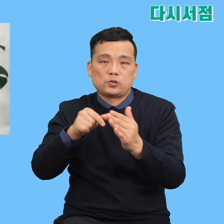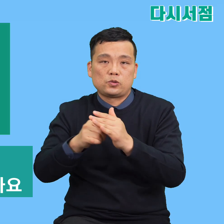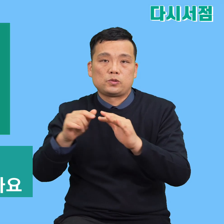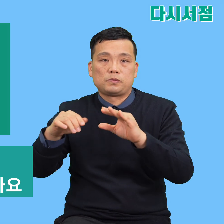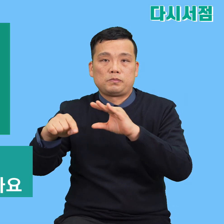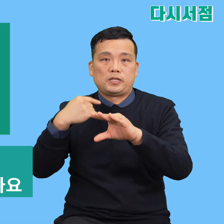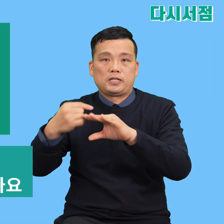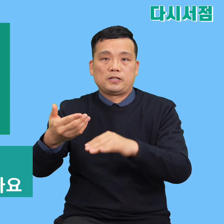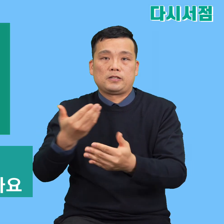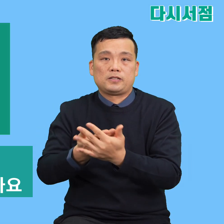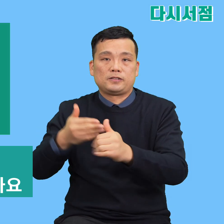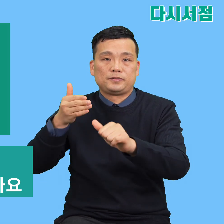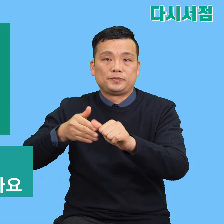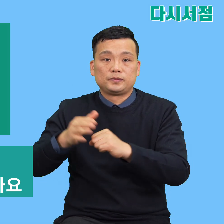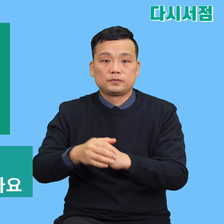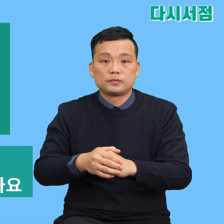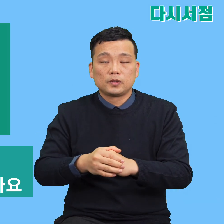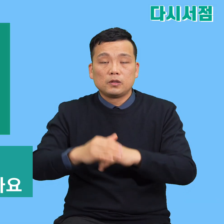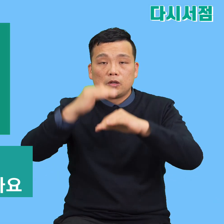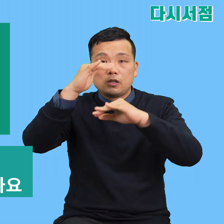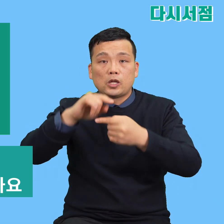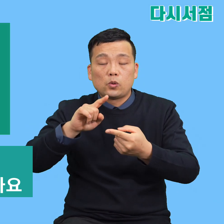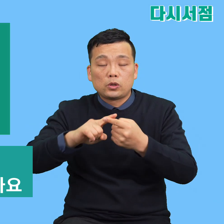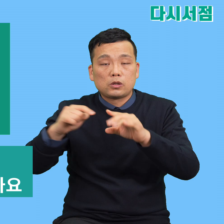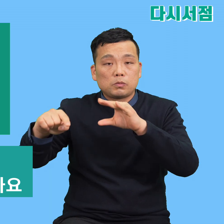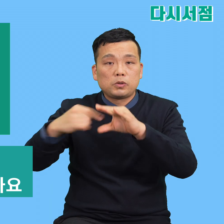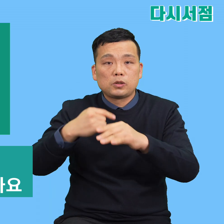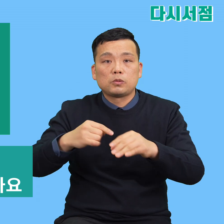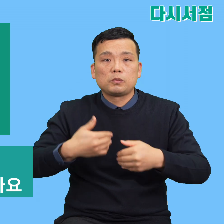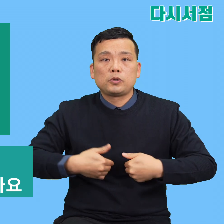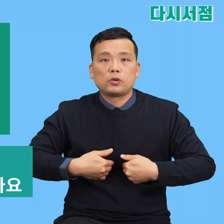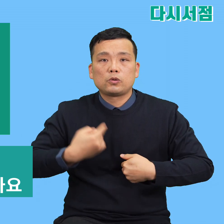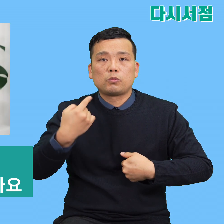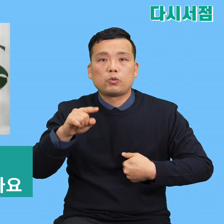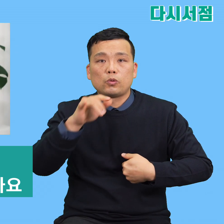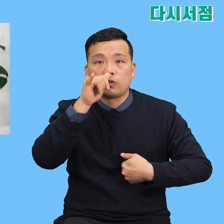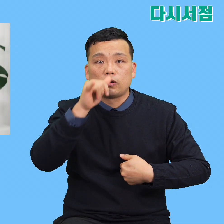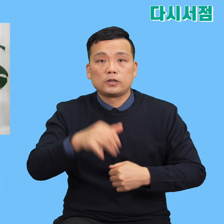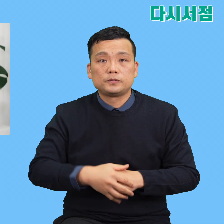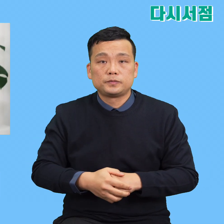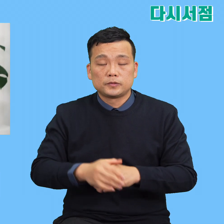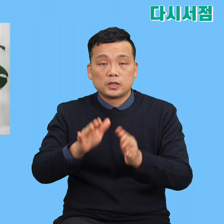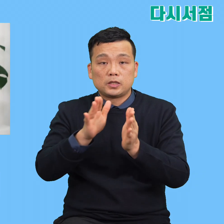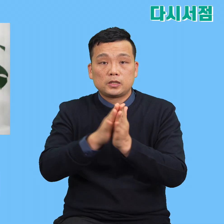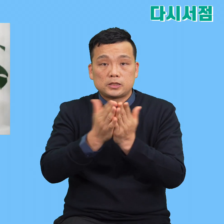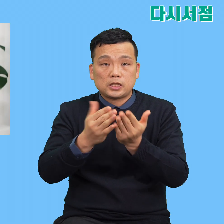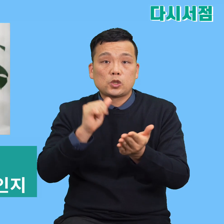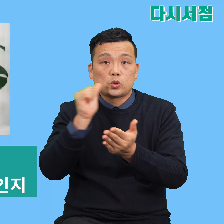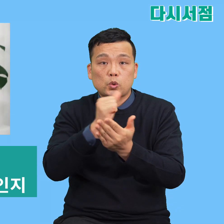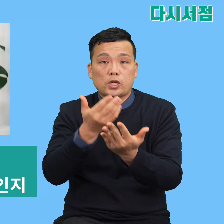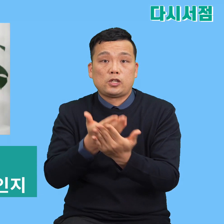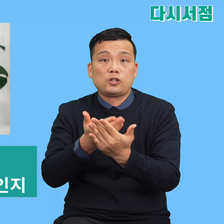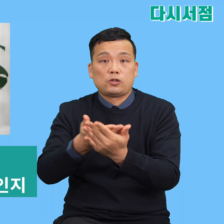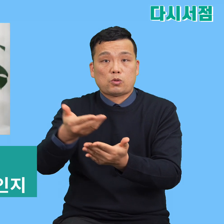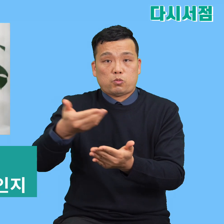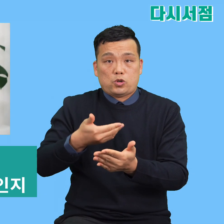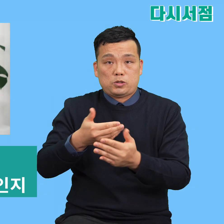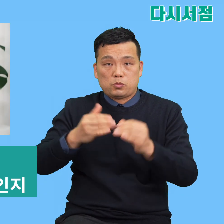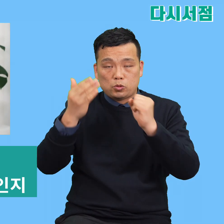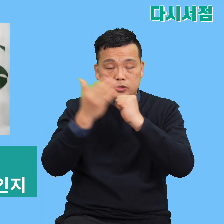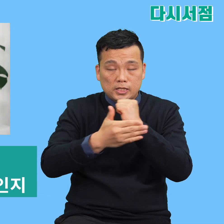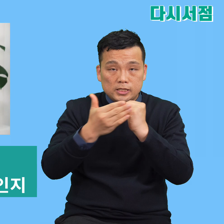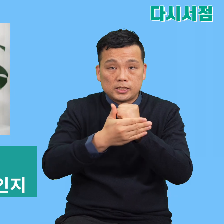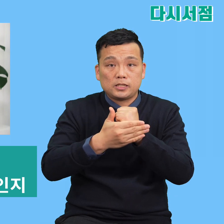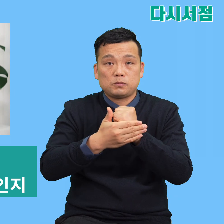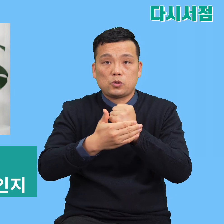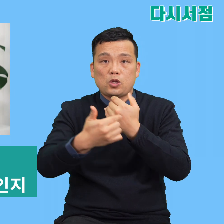같아요. 입고 메일에 어떤 정보가 들어가야 할까요? 책 소개 보내주시면 돼요. 이미지랑 네,